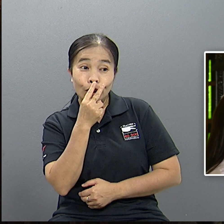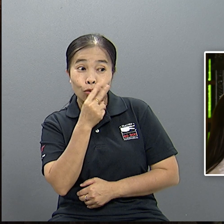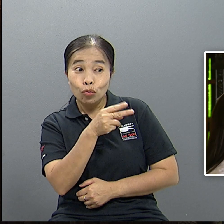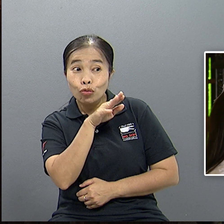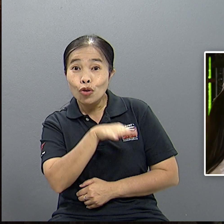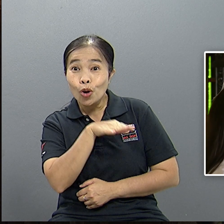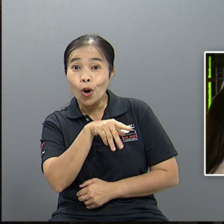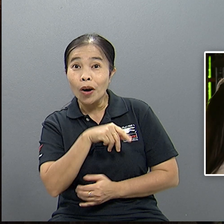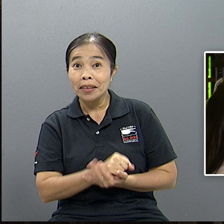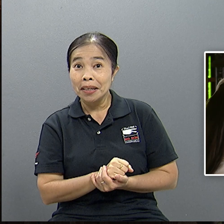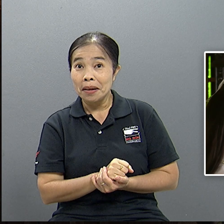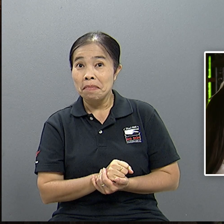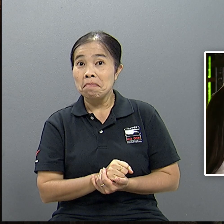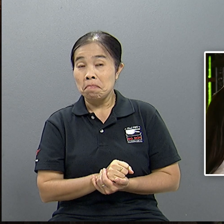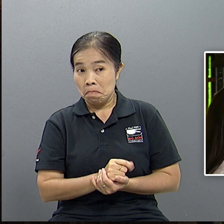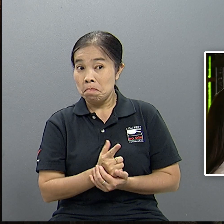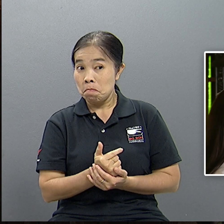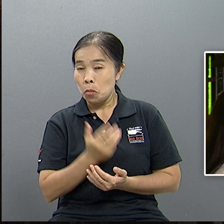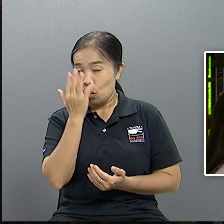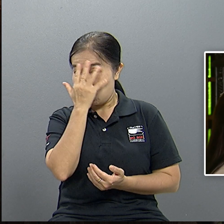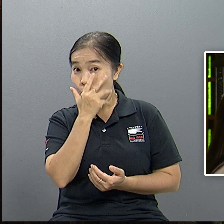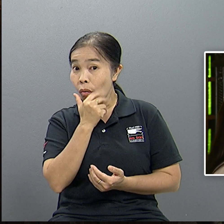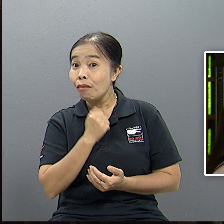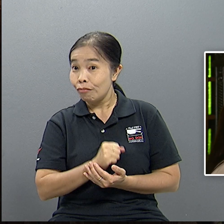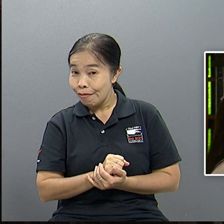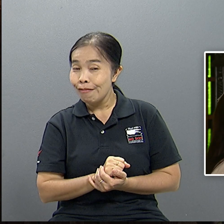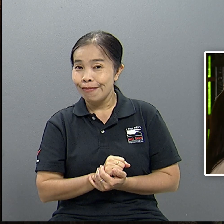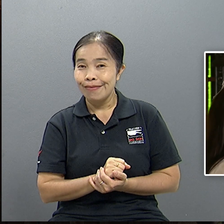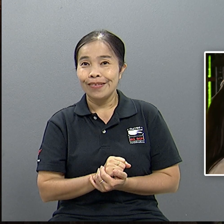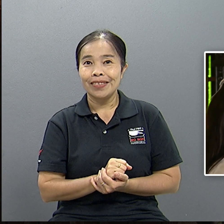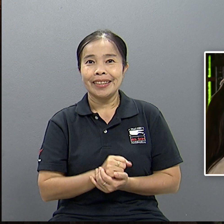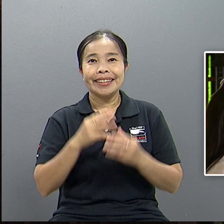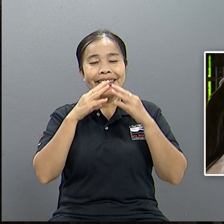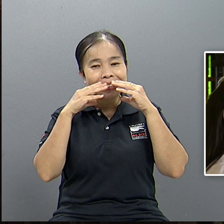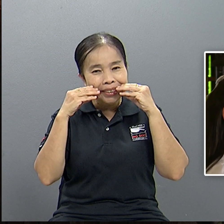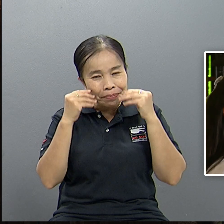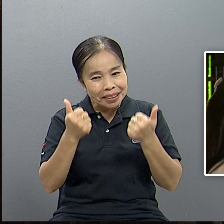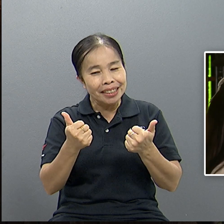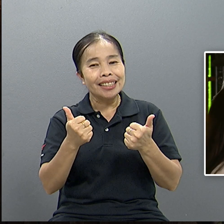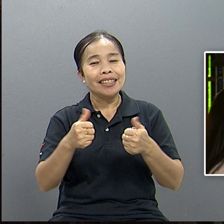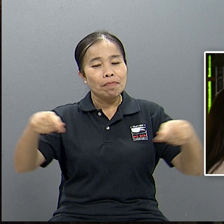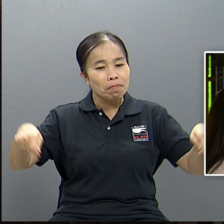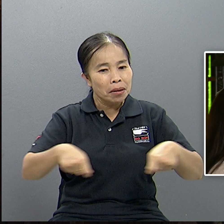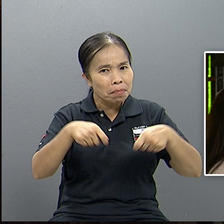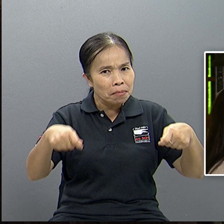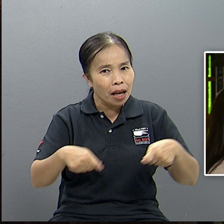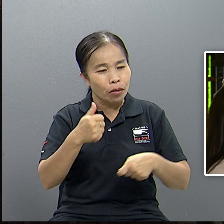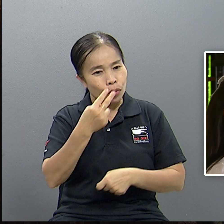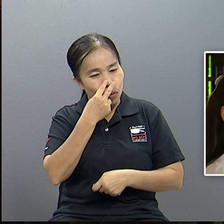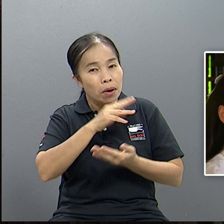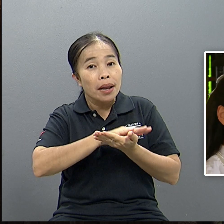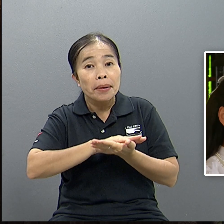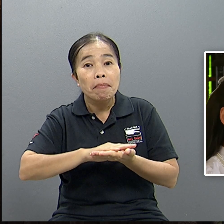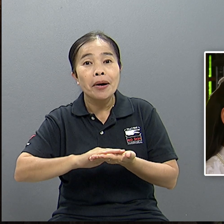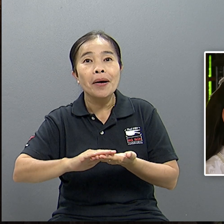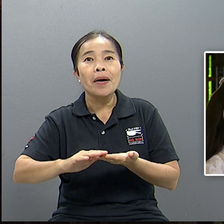สิคะลูกว่าเขาสวยดียิ่งการบ้านการเรือนก็คงไม่ต้องพูดถึง